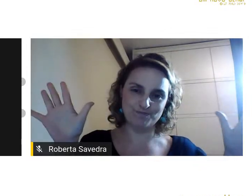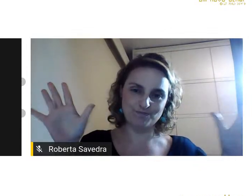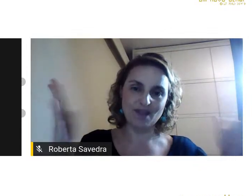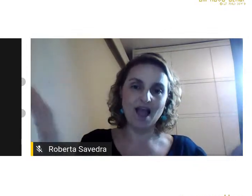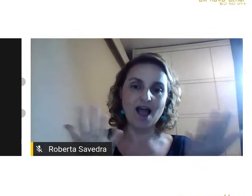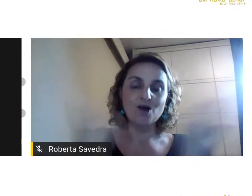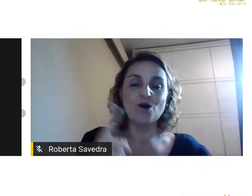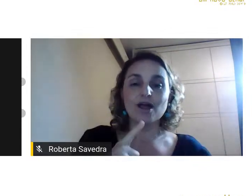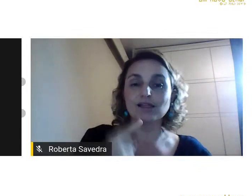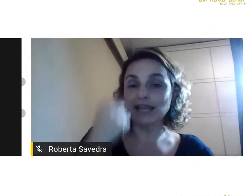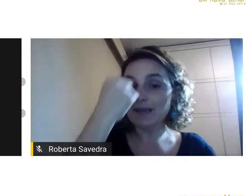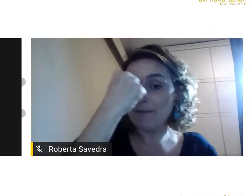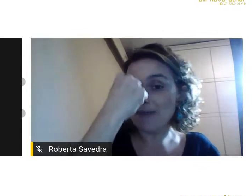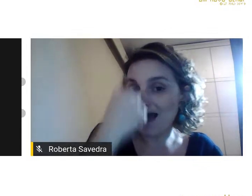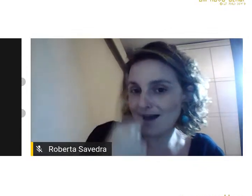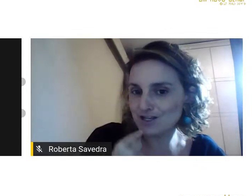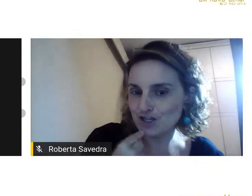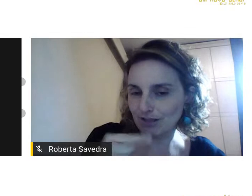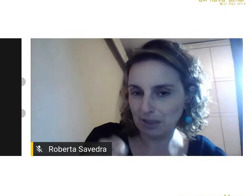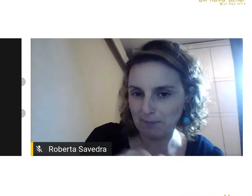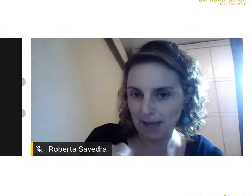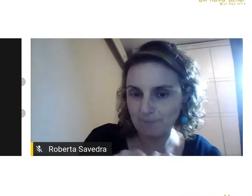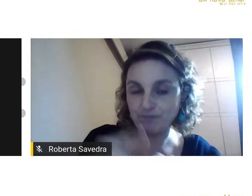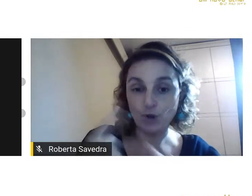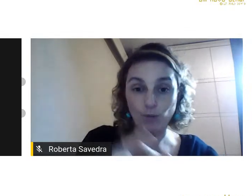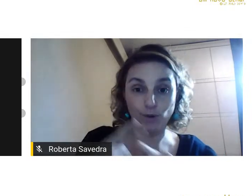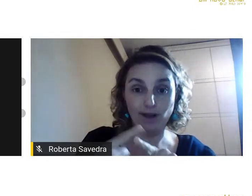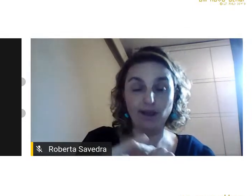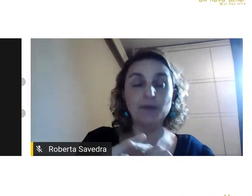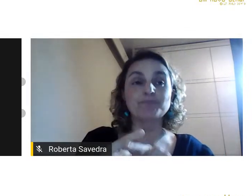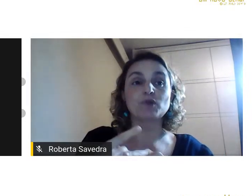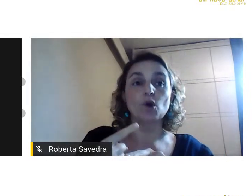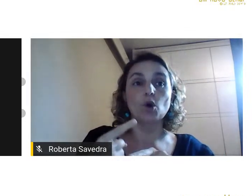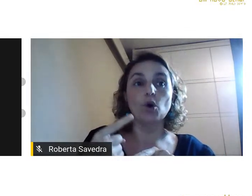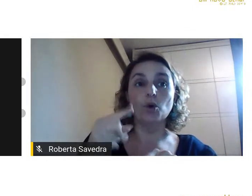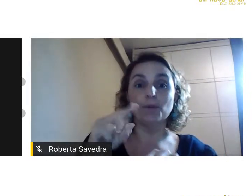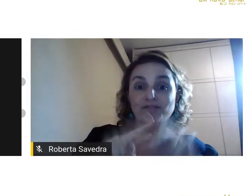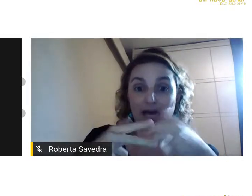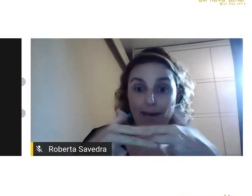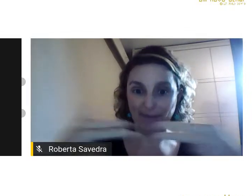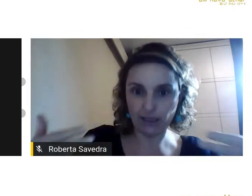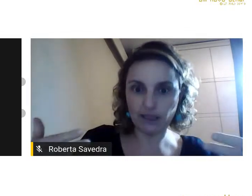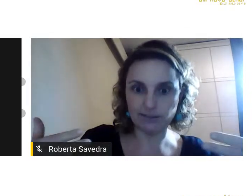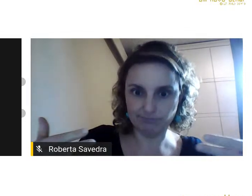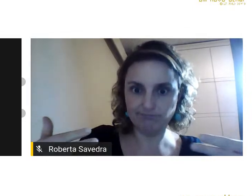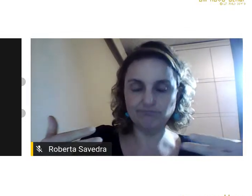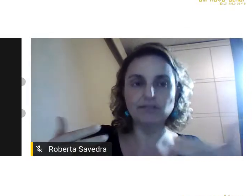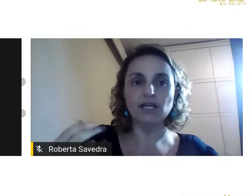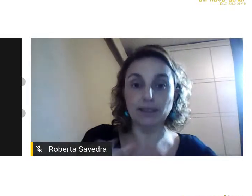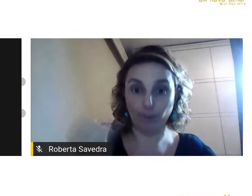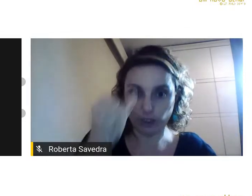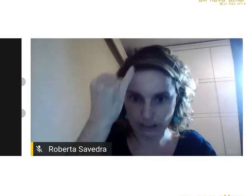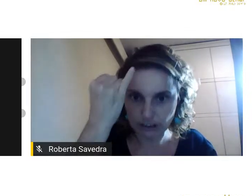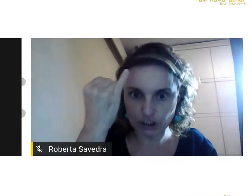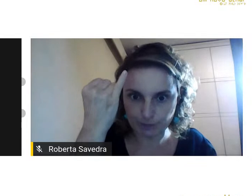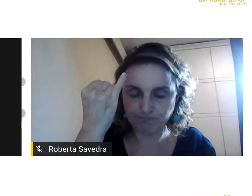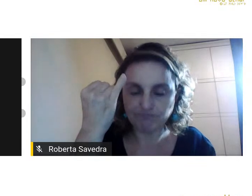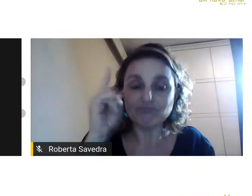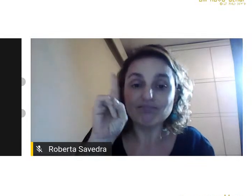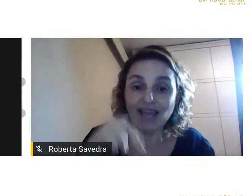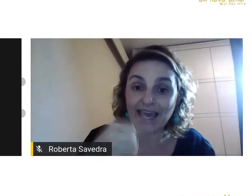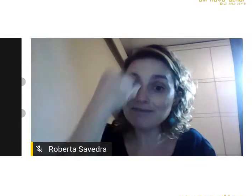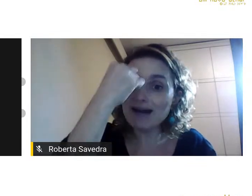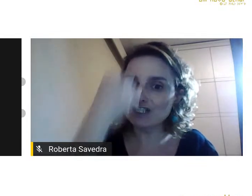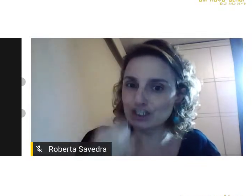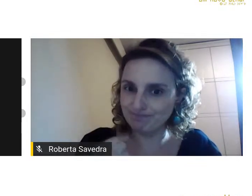acompanharam a questão da TVI por exemplo é como apresentei pra vocês